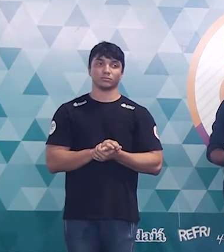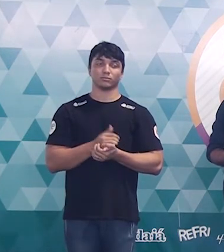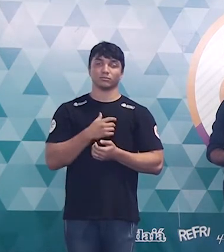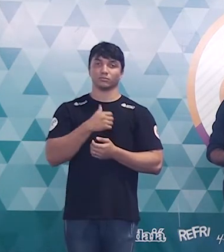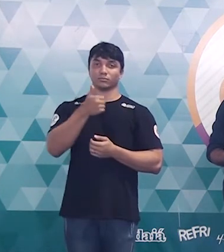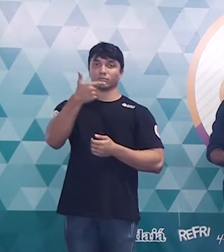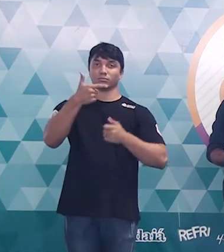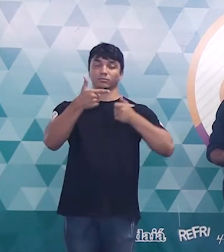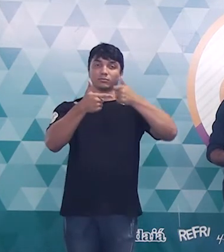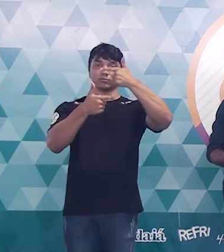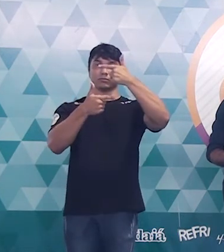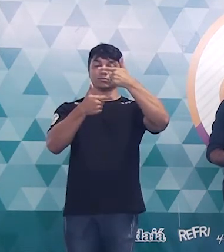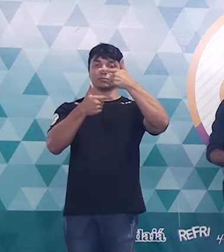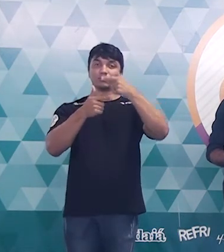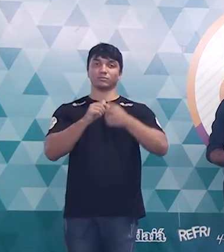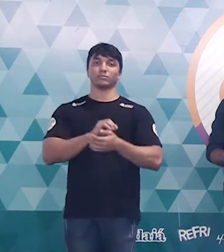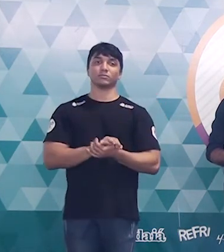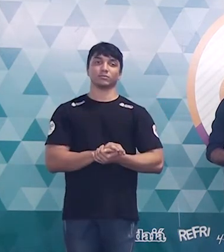12 ao quadrado?